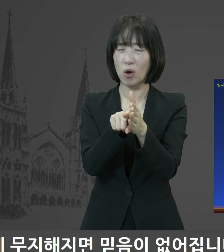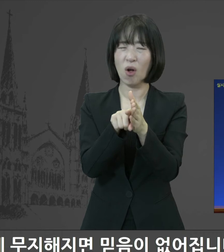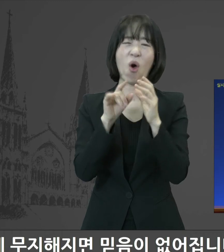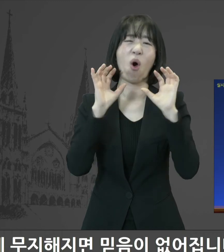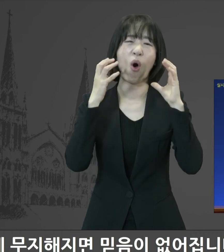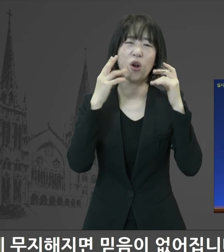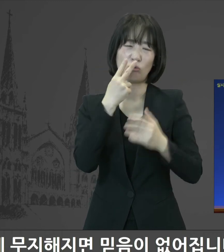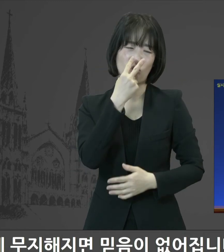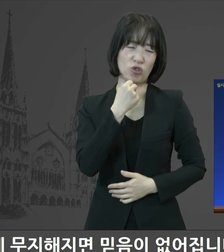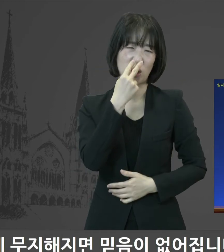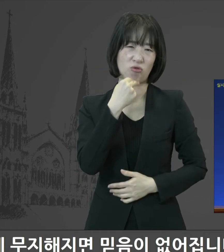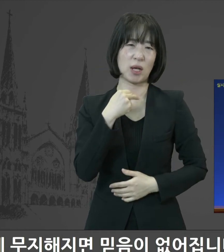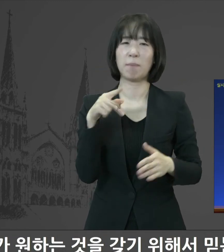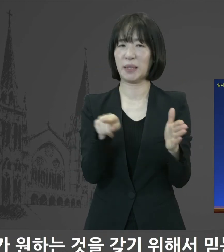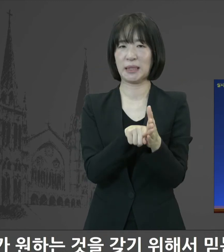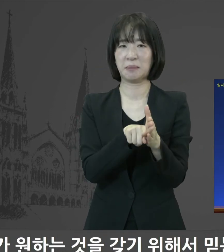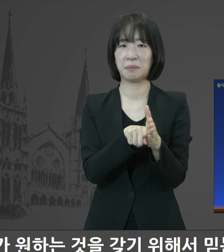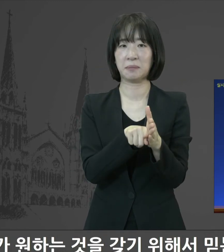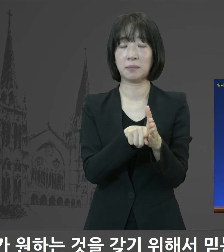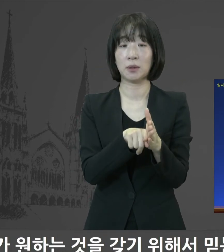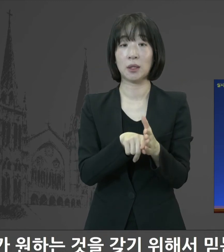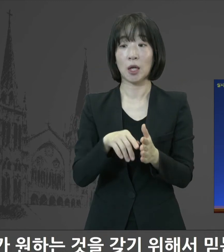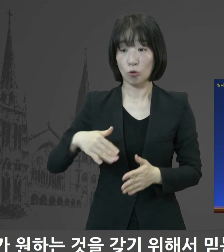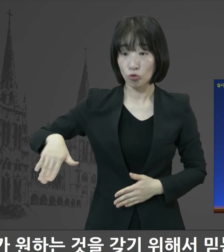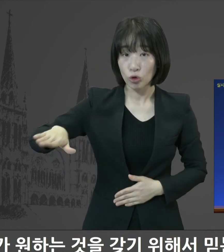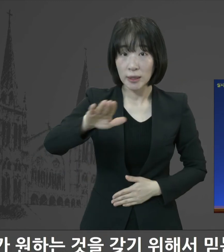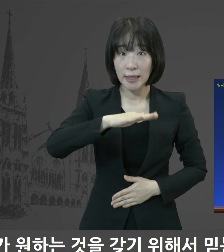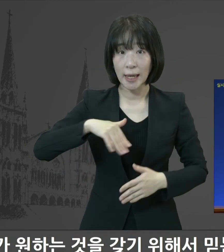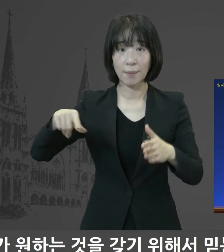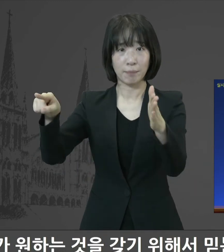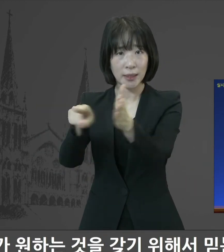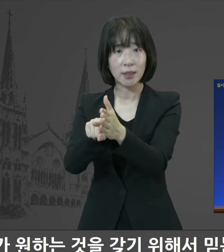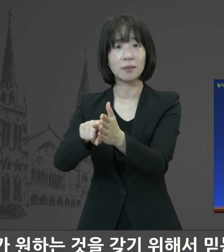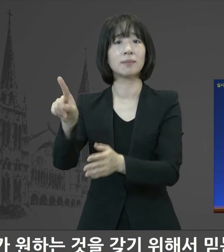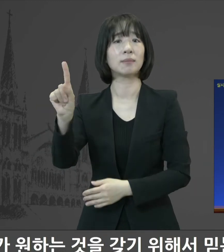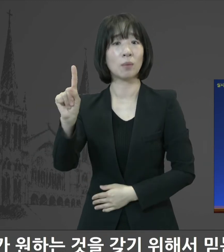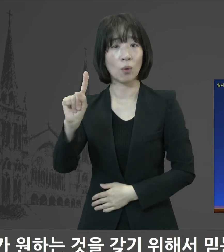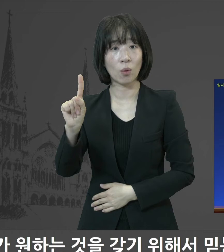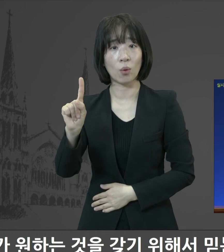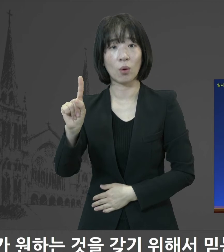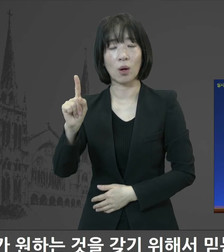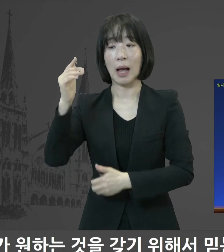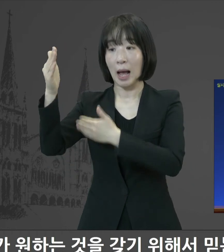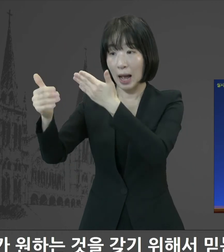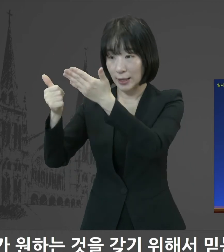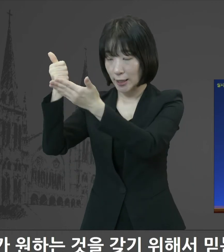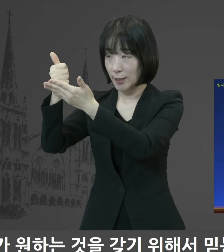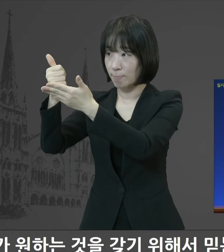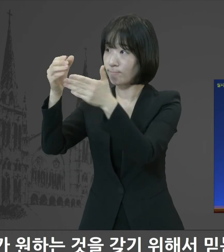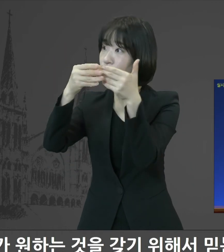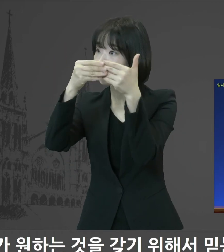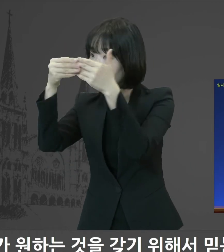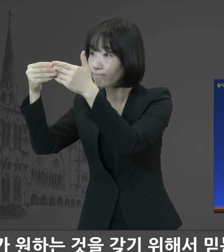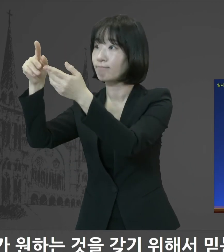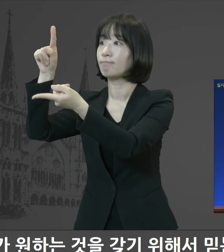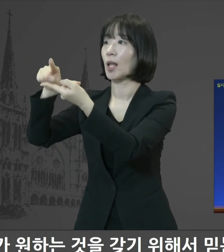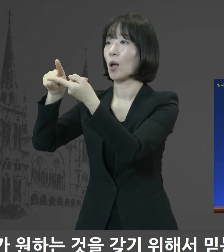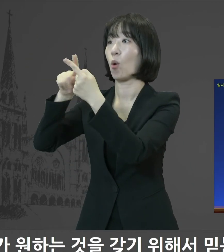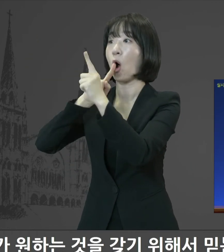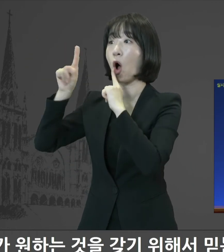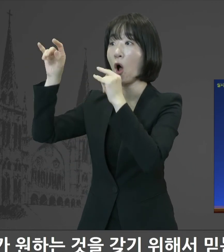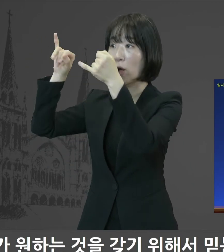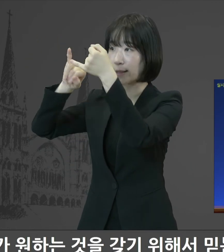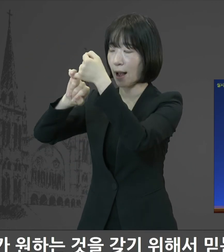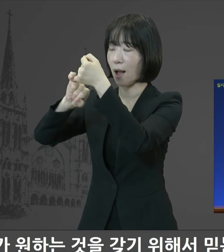신앙이죠. 우리가 믿는 것은 하나님 이끄시는 언약을